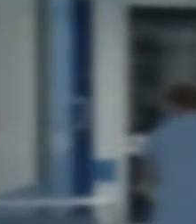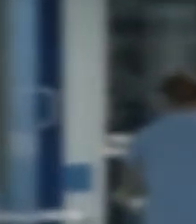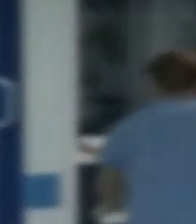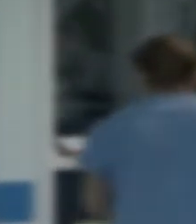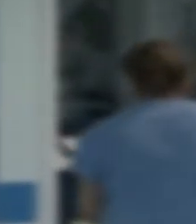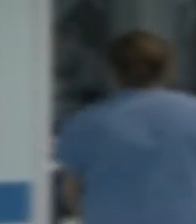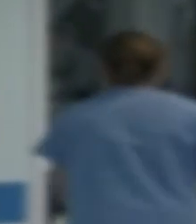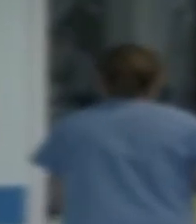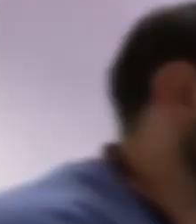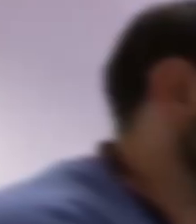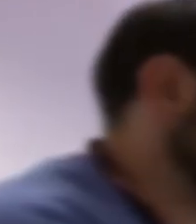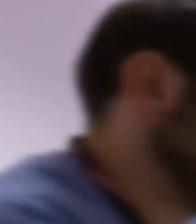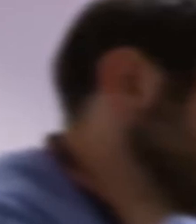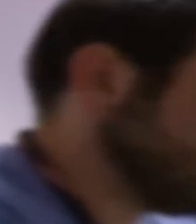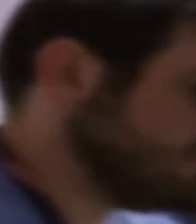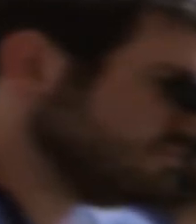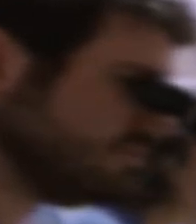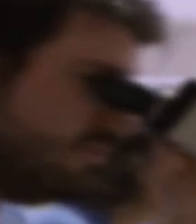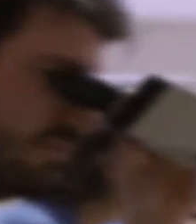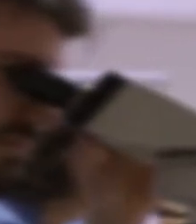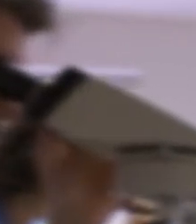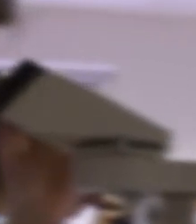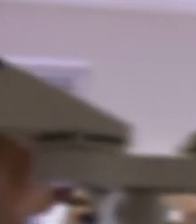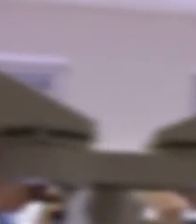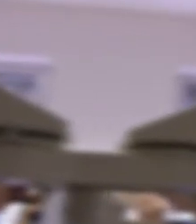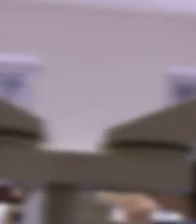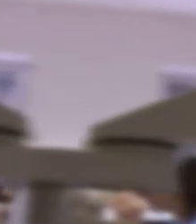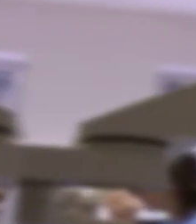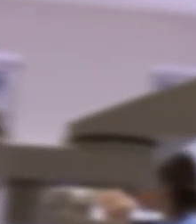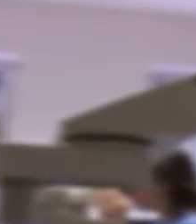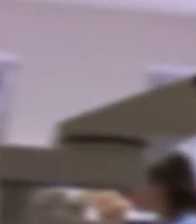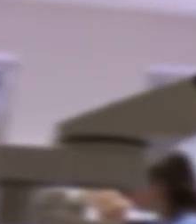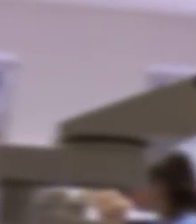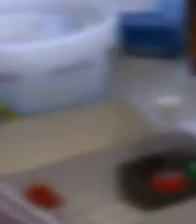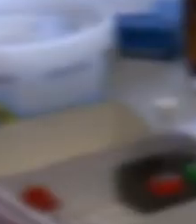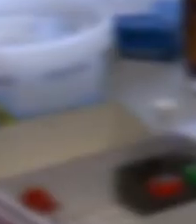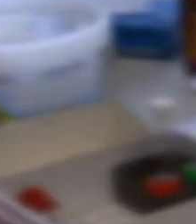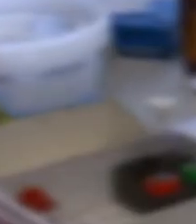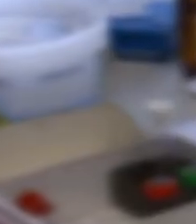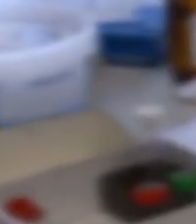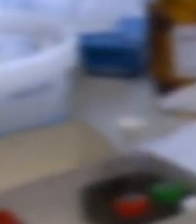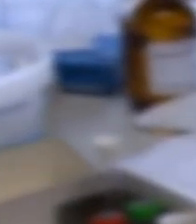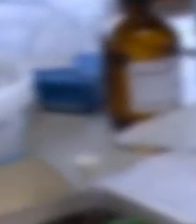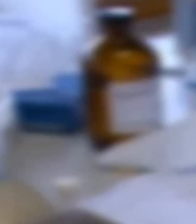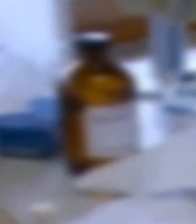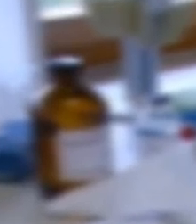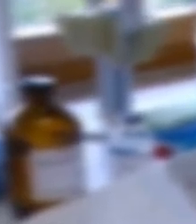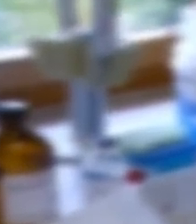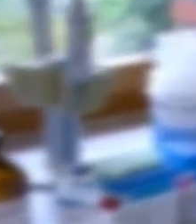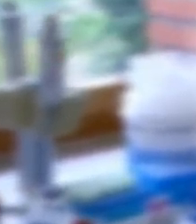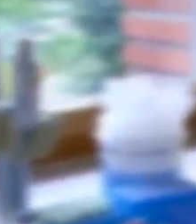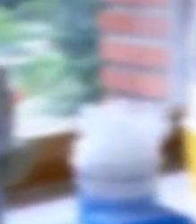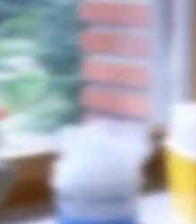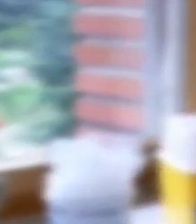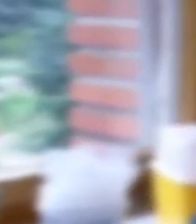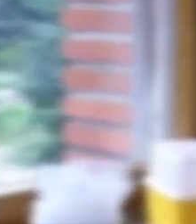delle scuole. In settimana ci sarà un nuovo vertice tra presidenti di regione per fare un ulteriore tagliando alle linee guida, perché, come ha detto